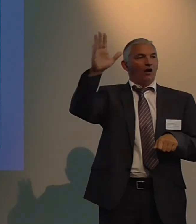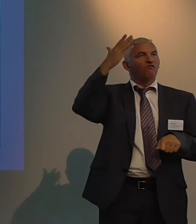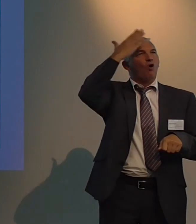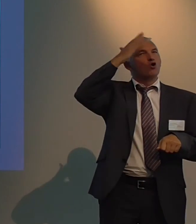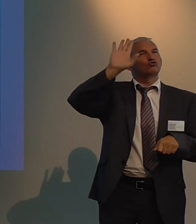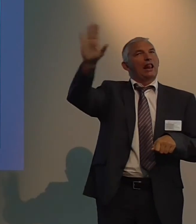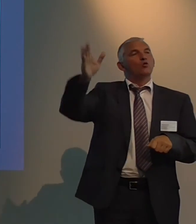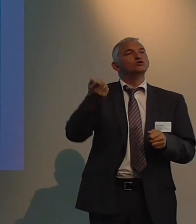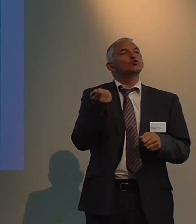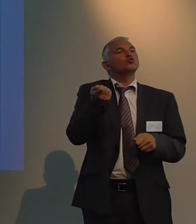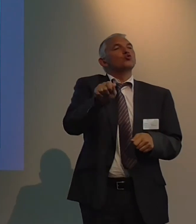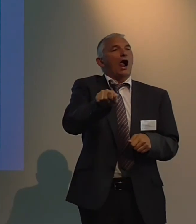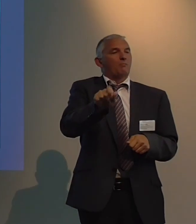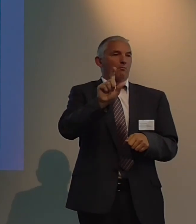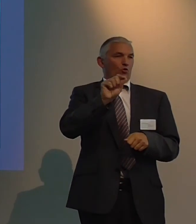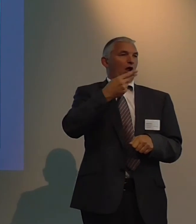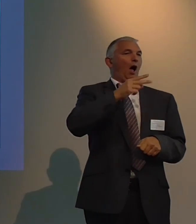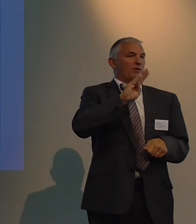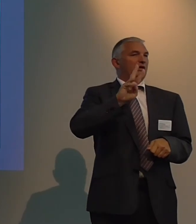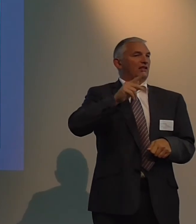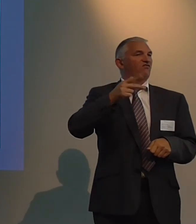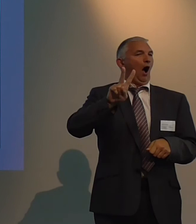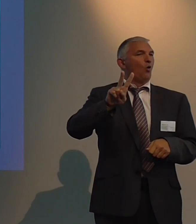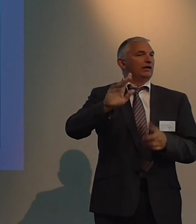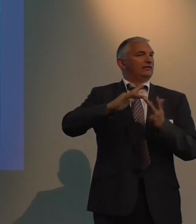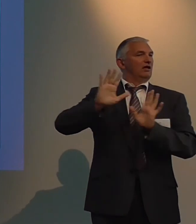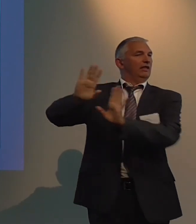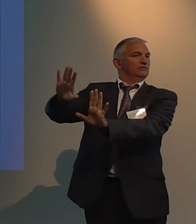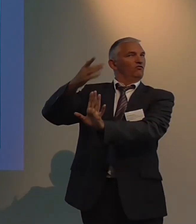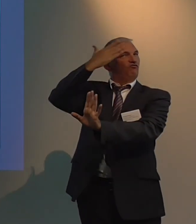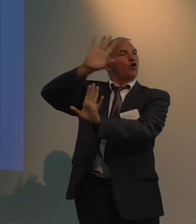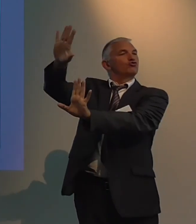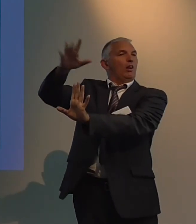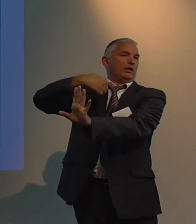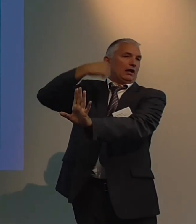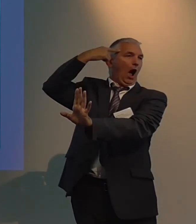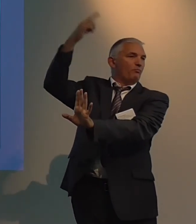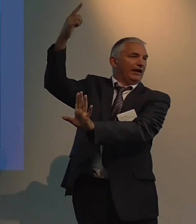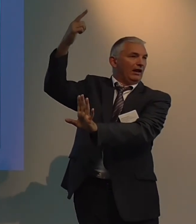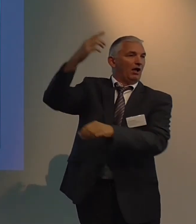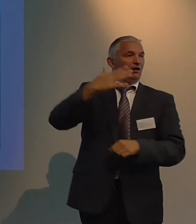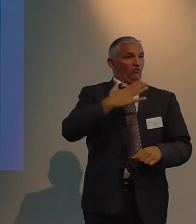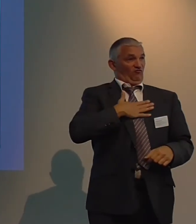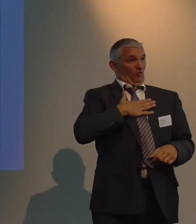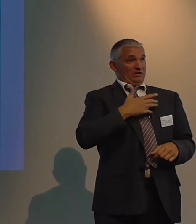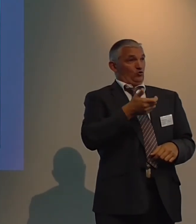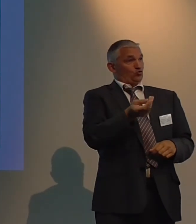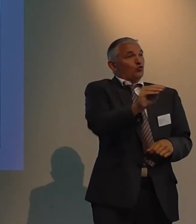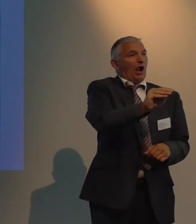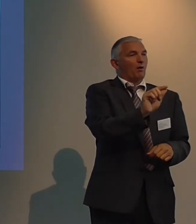Gebärdensprachdolmetschern ermöglicht wird. Die Frage ist, was bedeutet Zuschaltbarkeit? Für mich ist das immer eigentlich von Seiten